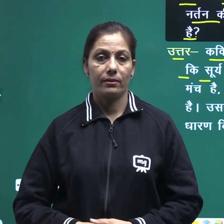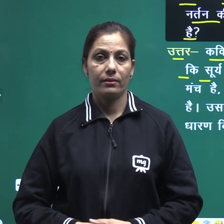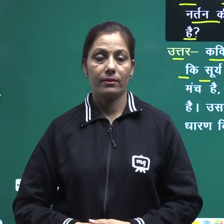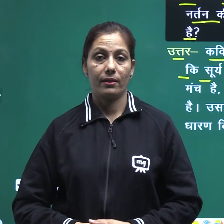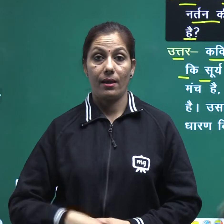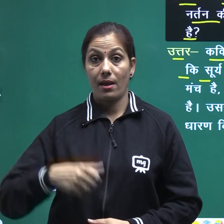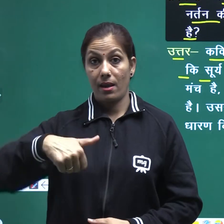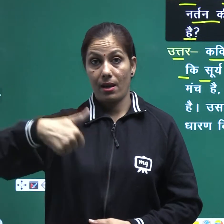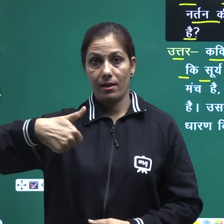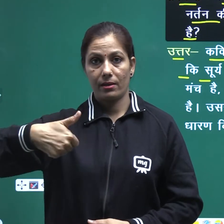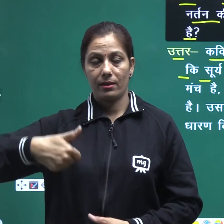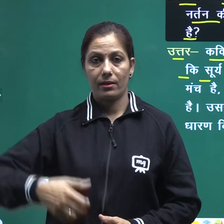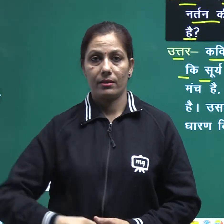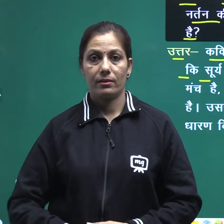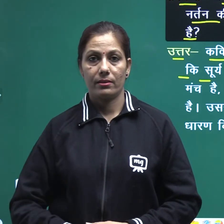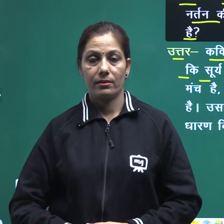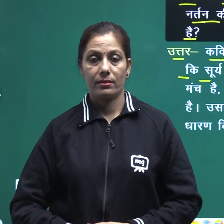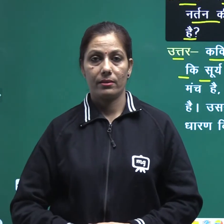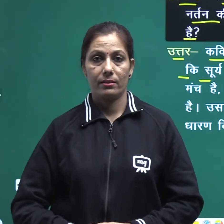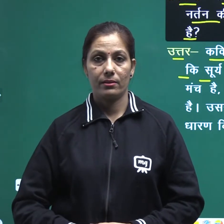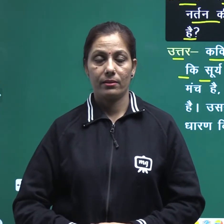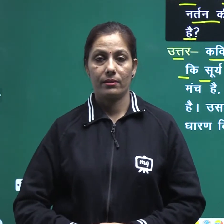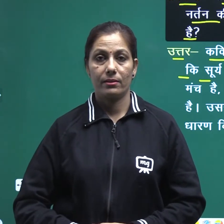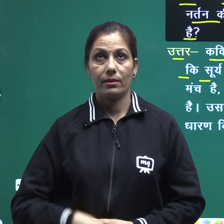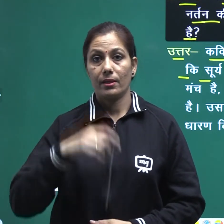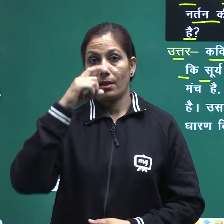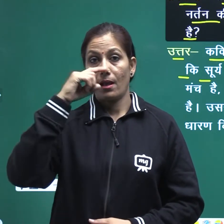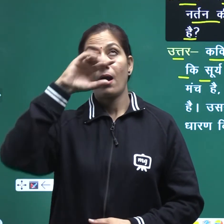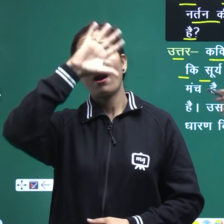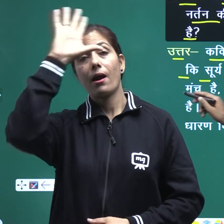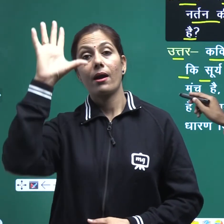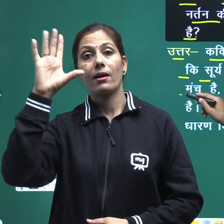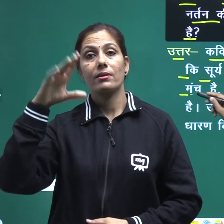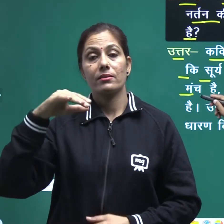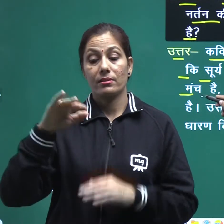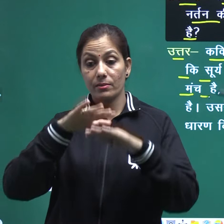नायक है मैं आकाश मंच है